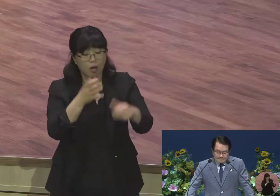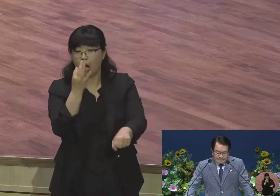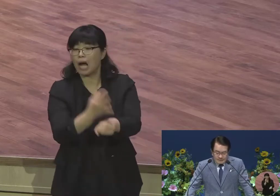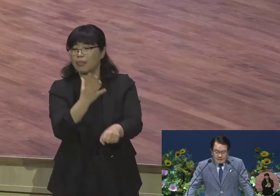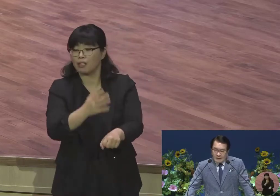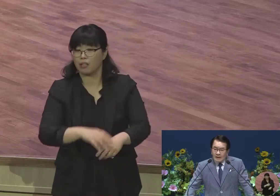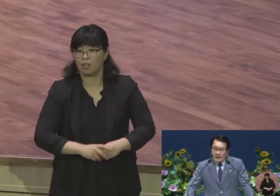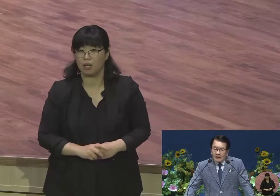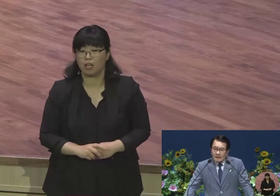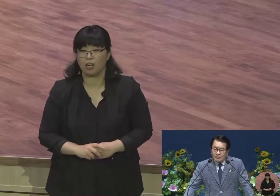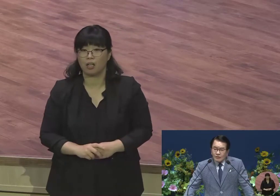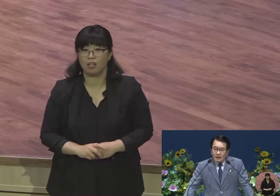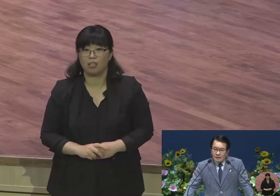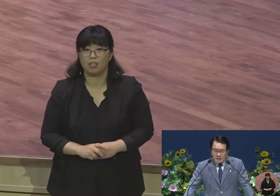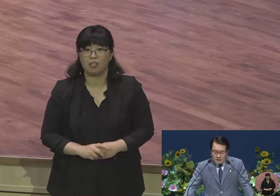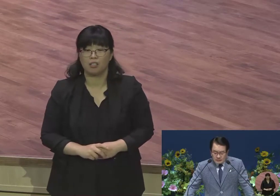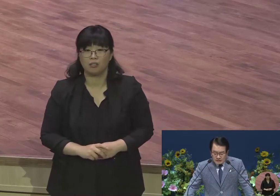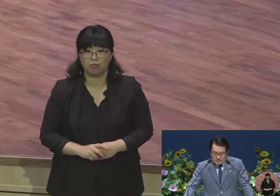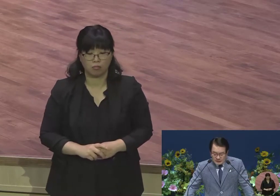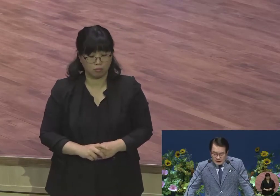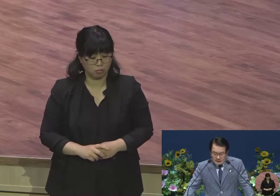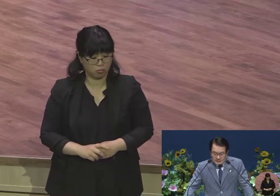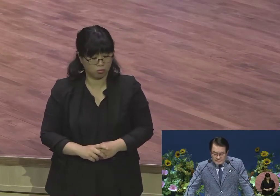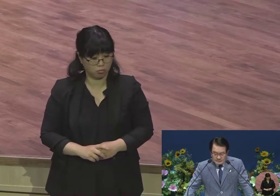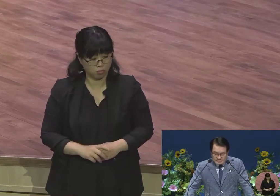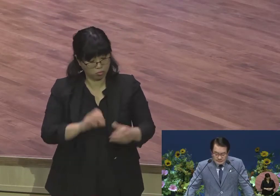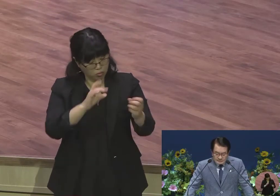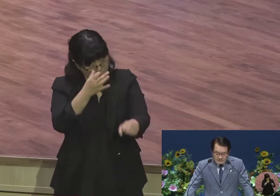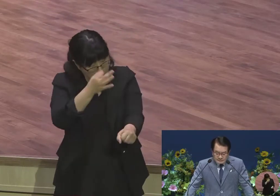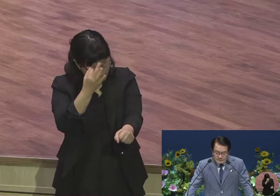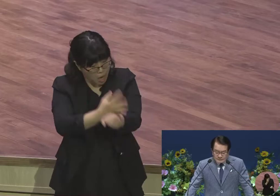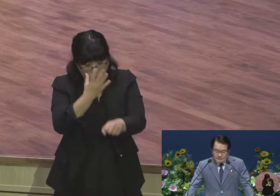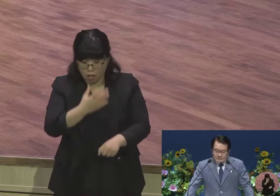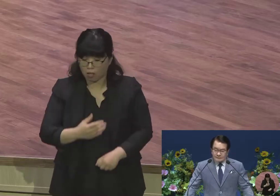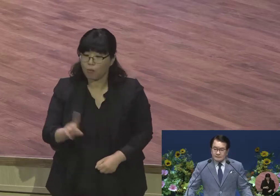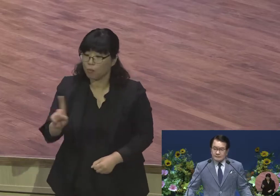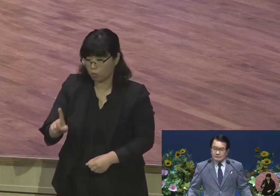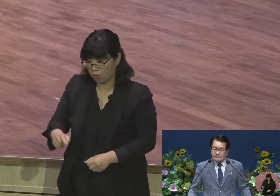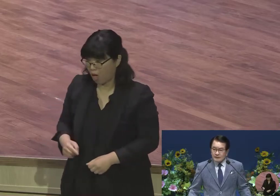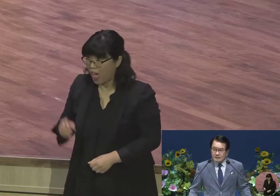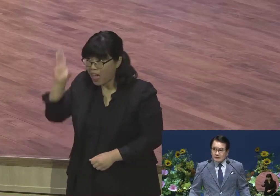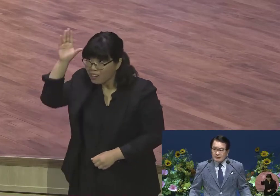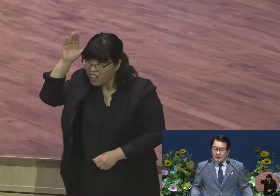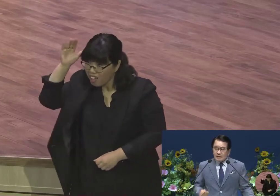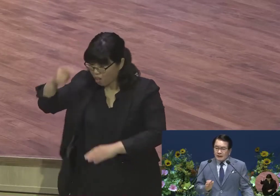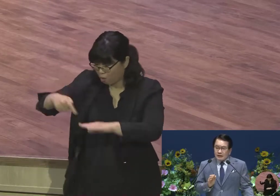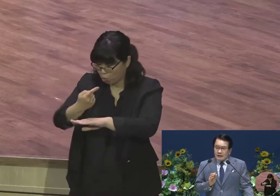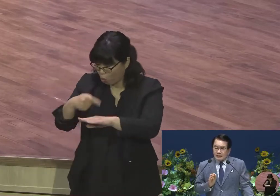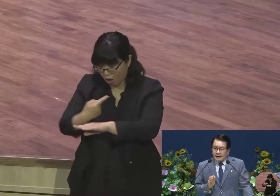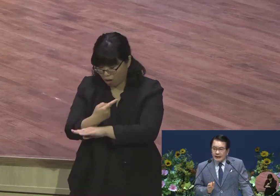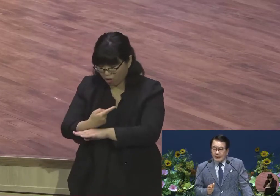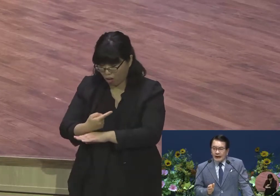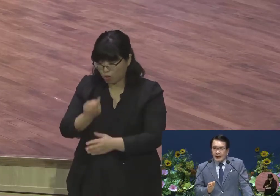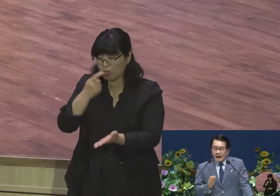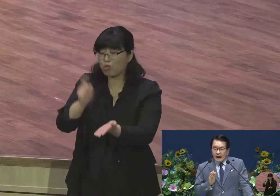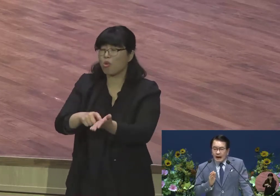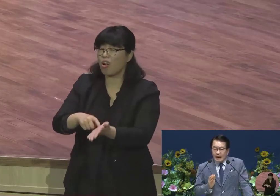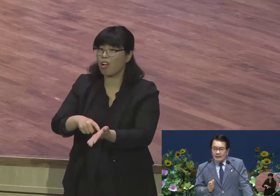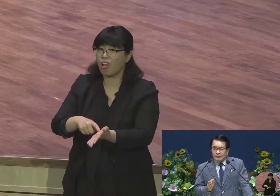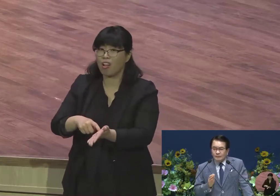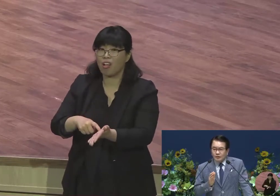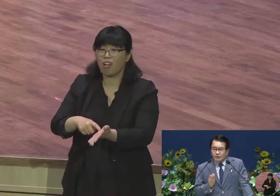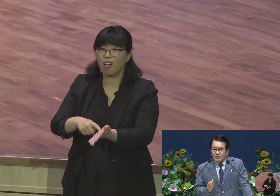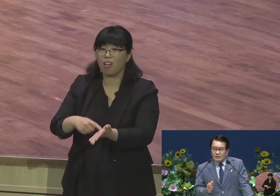개 조각하는 거 어렵지 않습니다 그러면서 개가